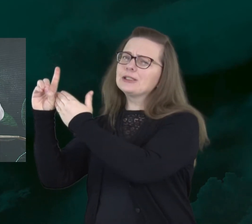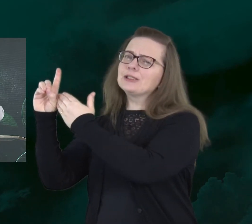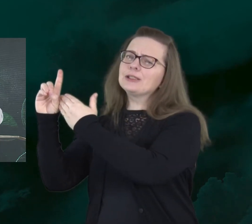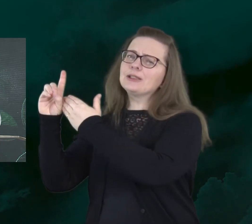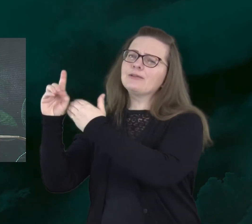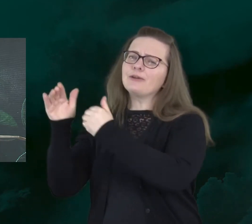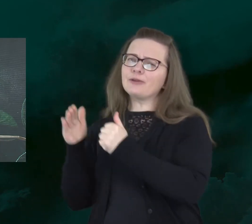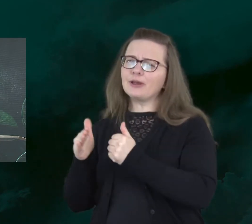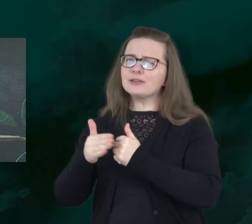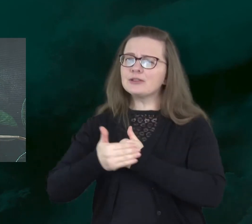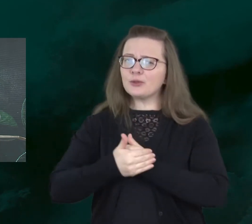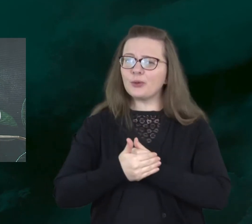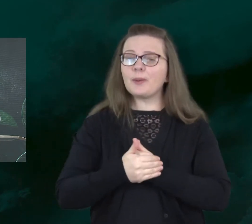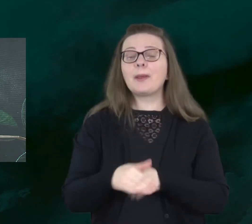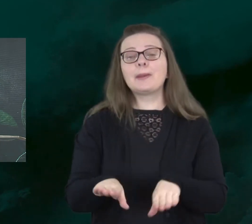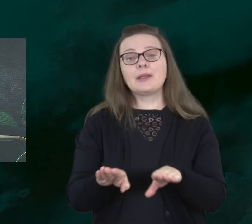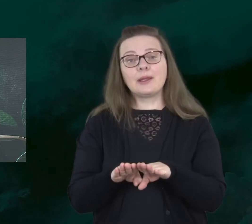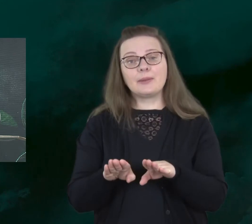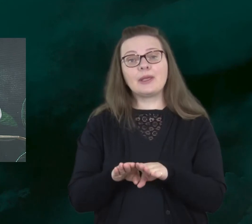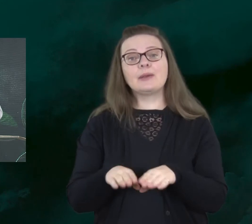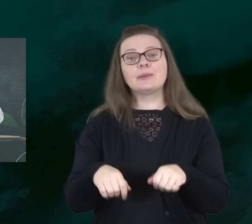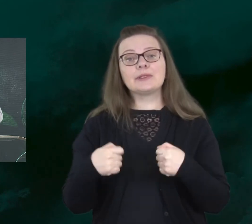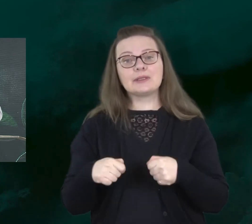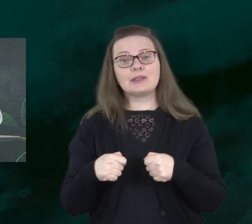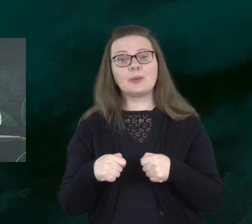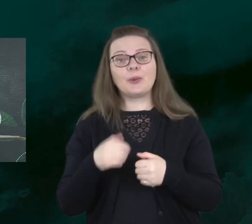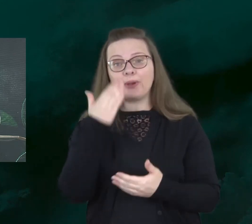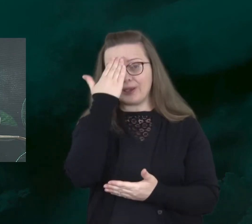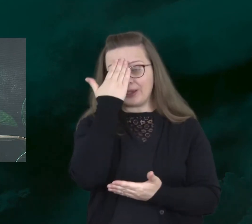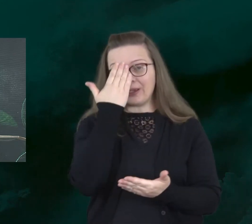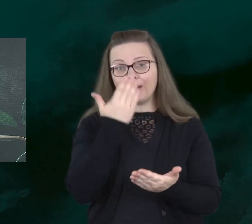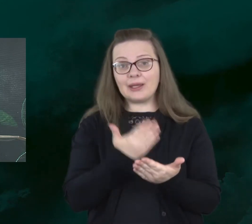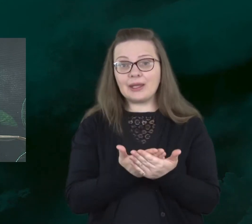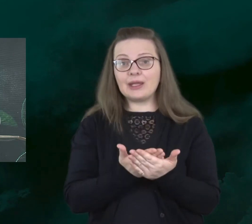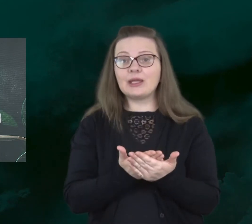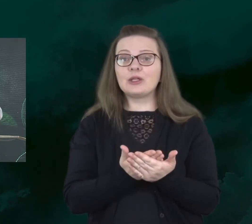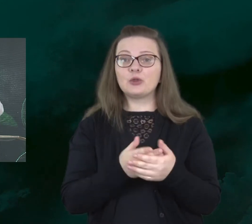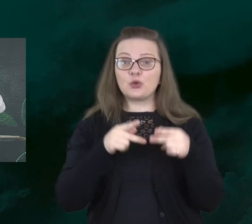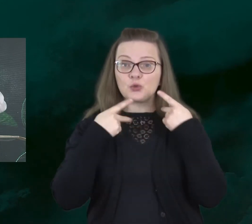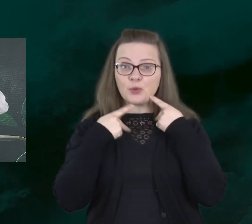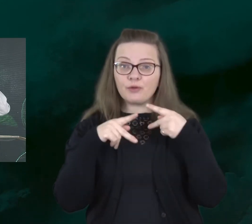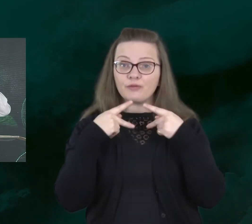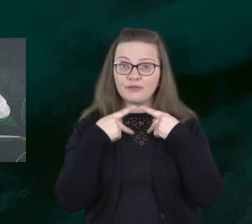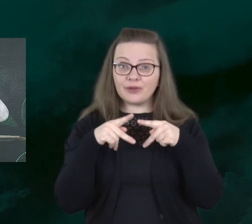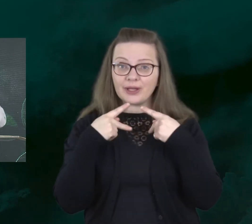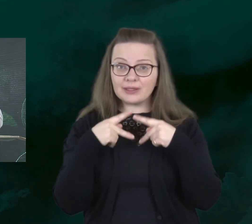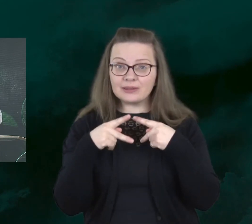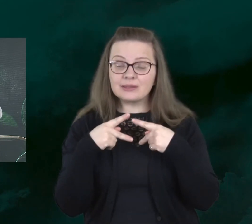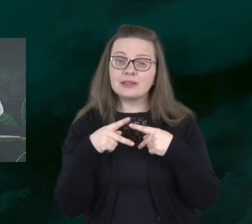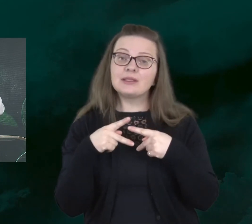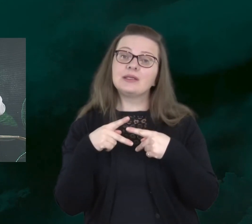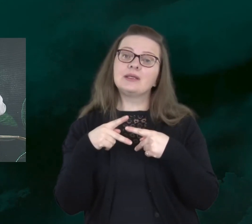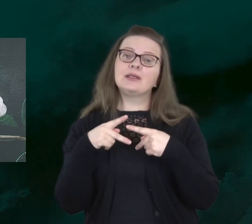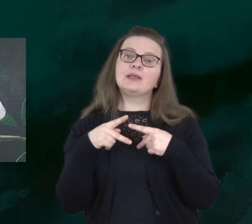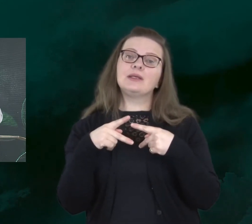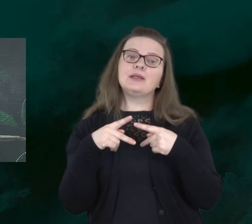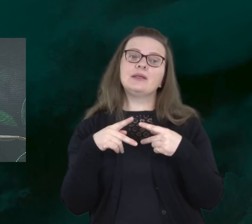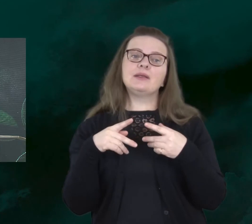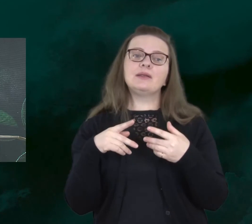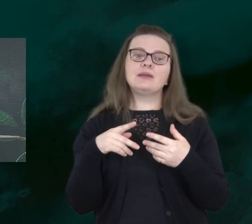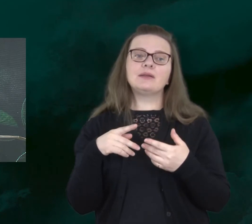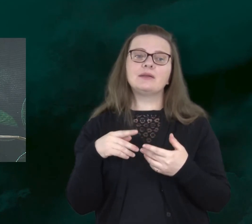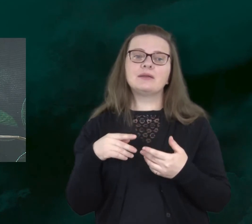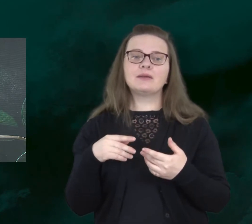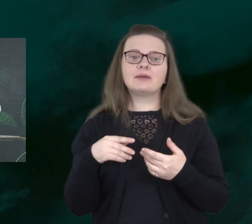mas crede nos seus profetas e prosperareis. Então, todo o segredo está em